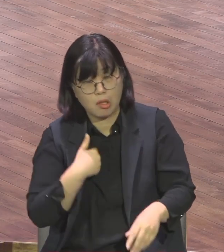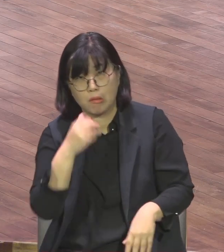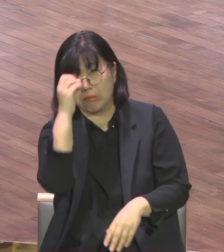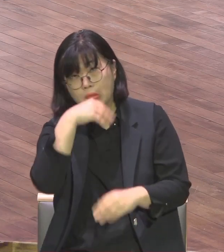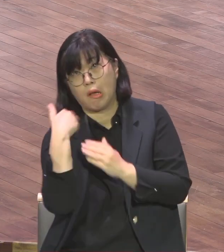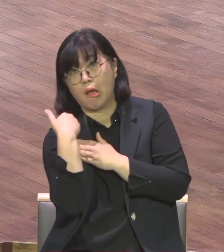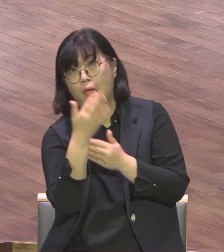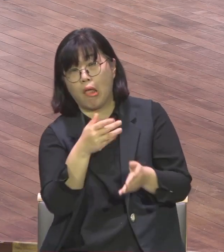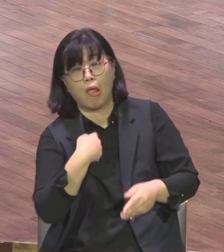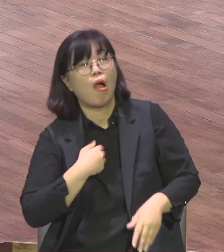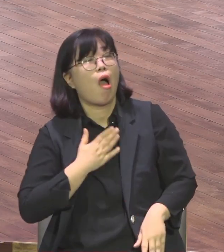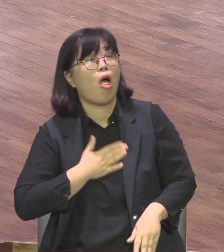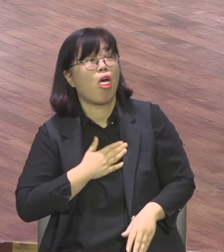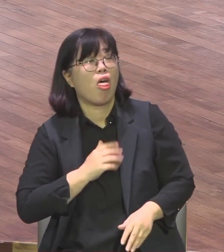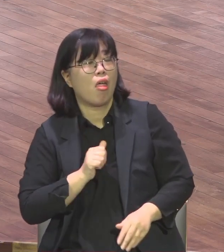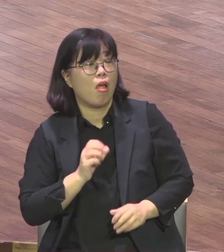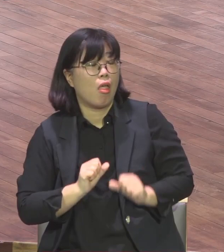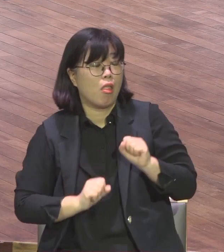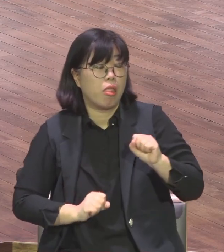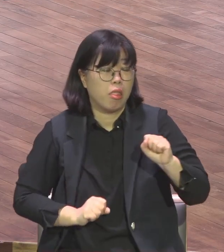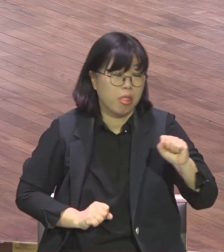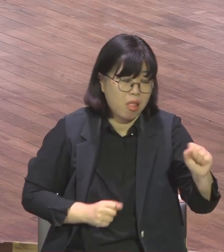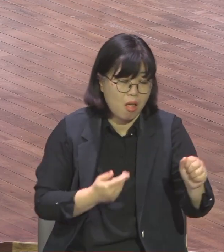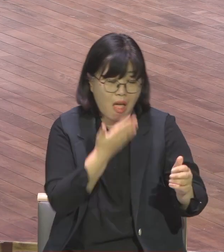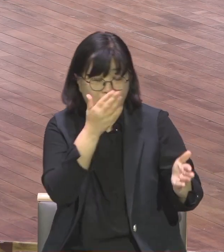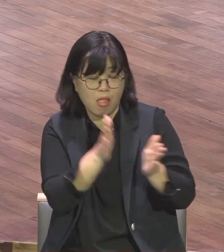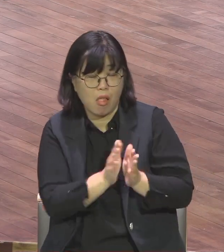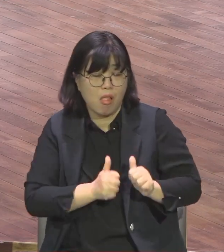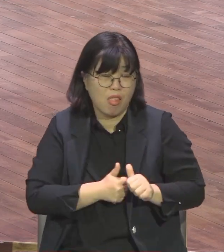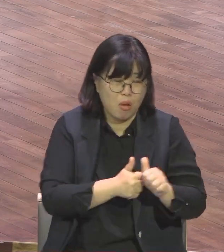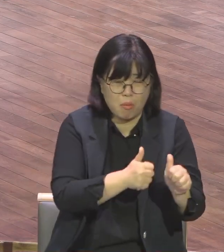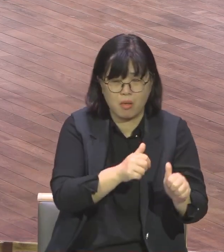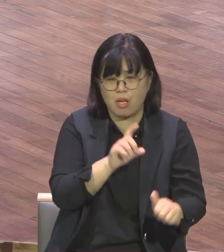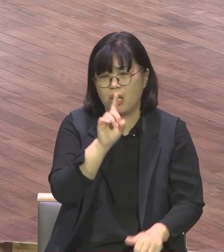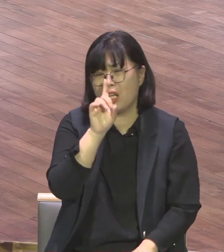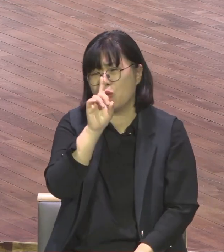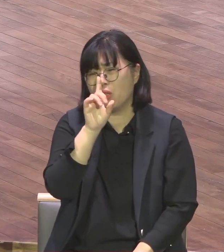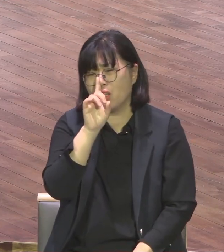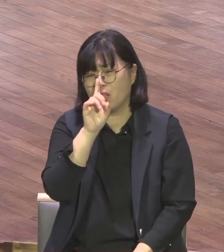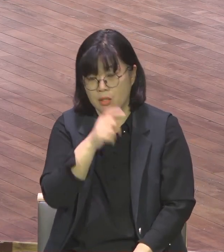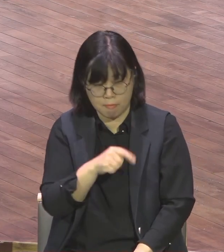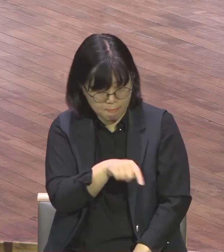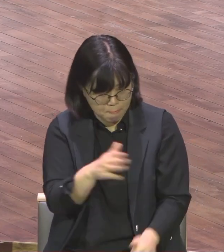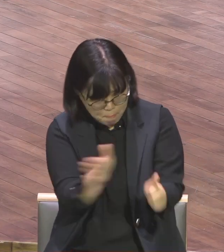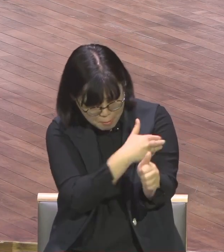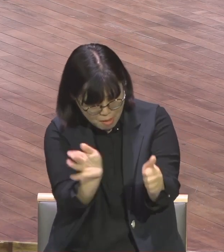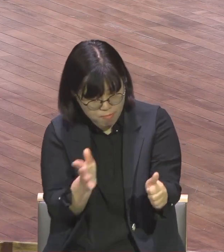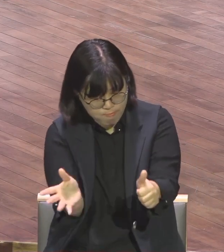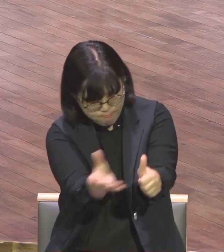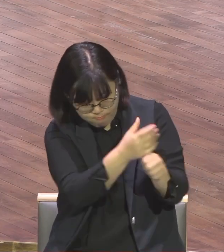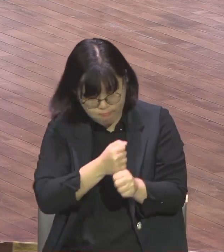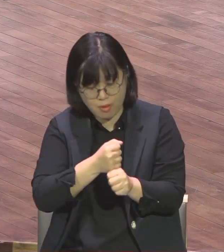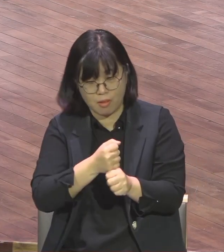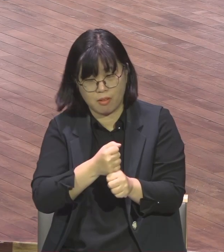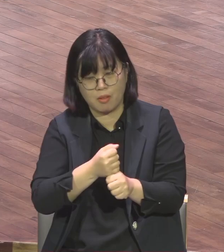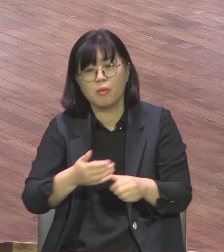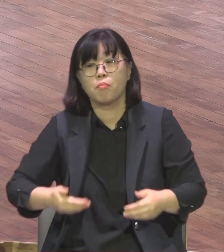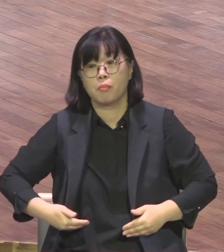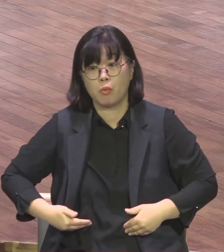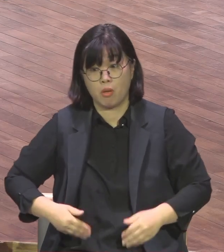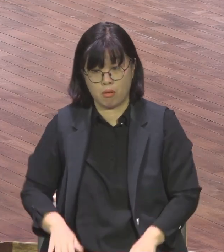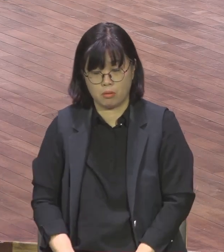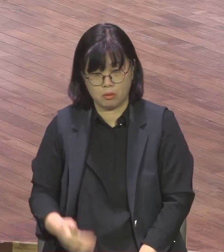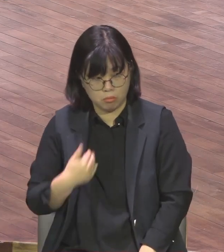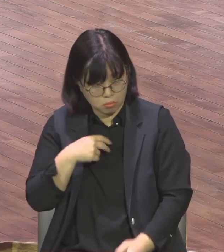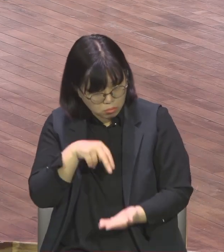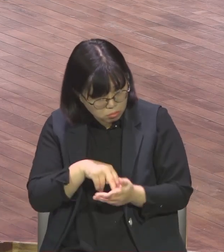양보해버리면요 여러분 둘 다 쌍무의 비극이 된다니까. 아무리 부부가 부부라도 영적인 부분 이거 아니야 할 때는